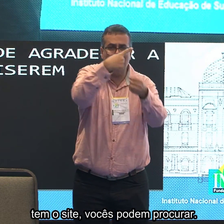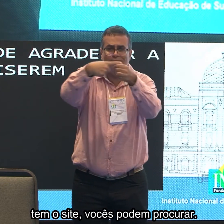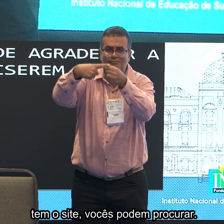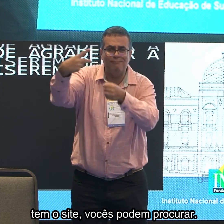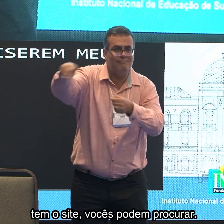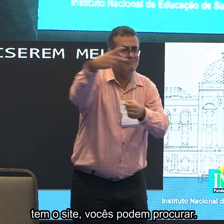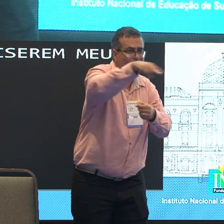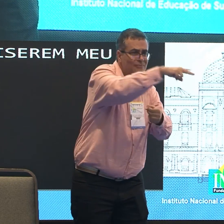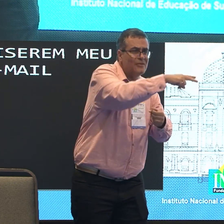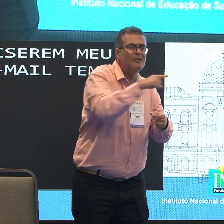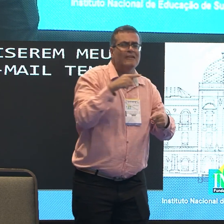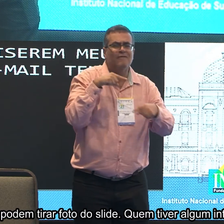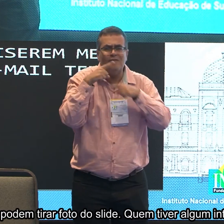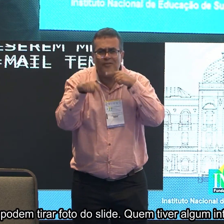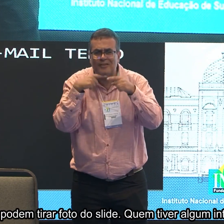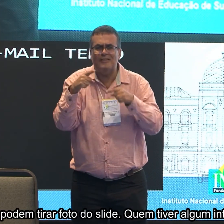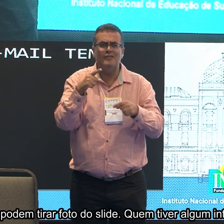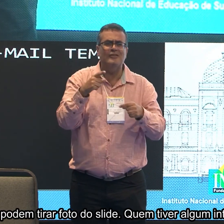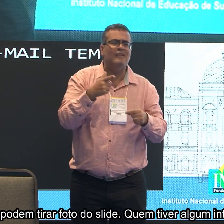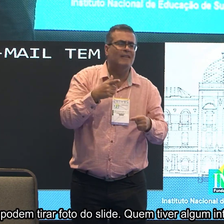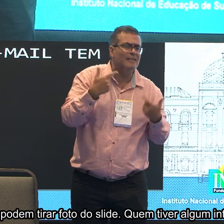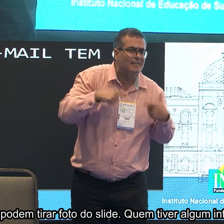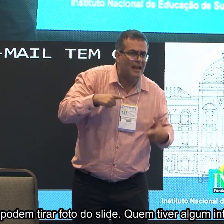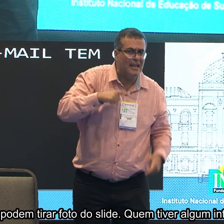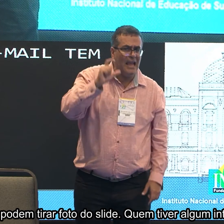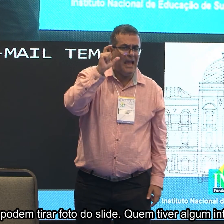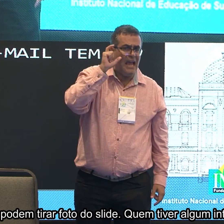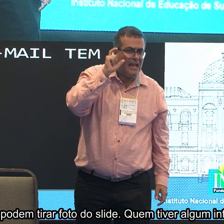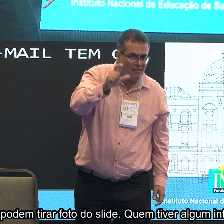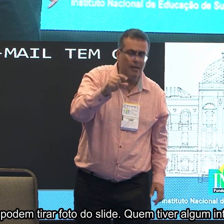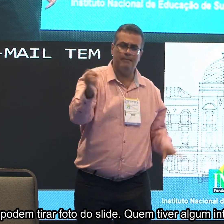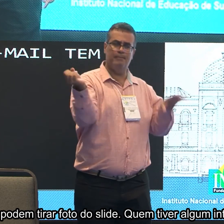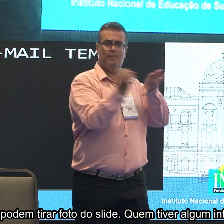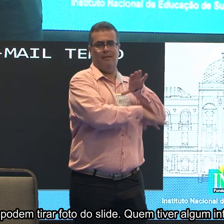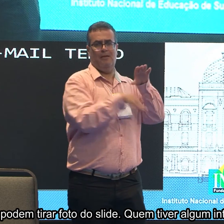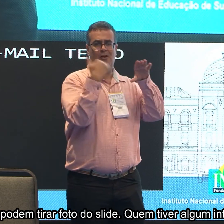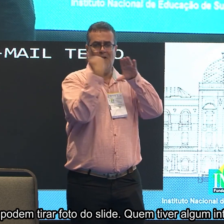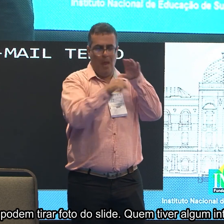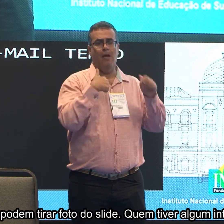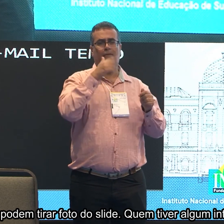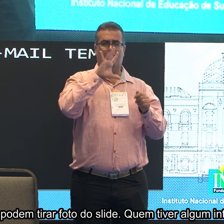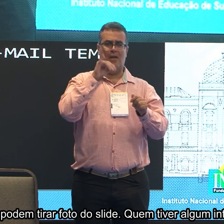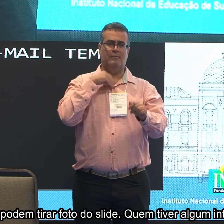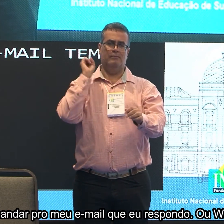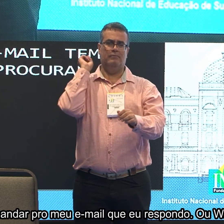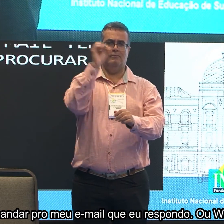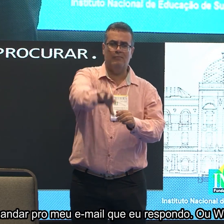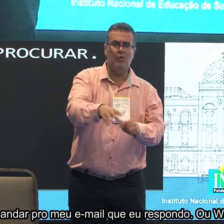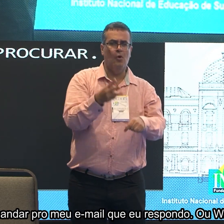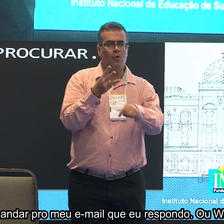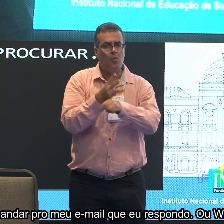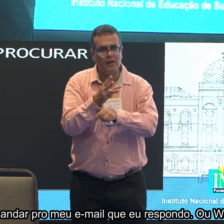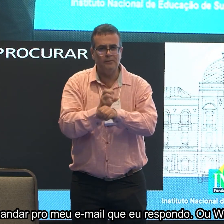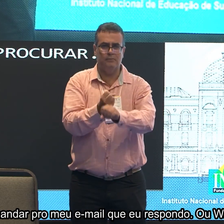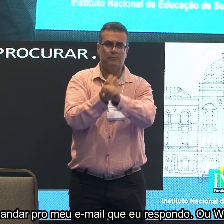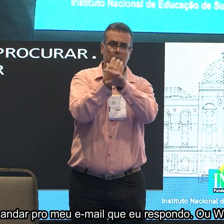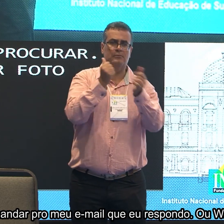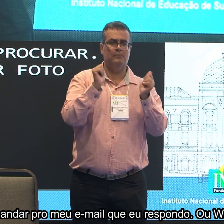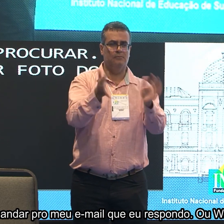procurar. Fotografar aqui no slide. Vocês podem tirar foto do slide. Quem tiver algum interesse pode mandar para o meu e-mail que eu respondo, ou também